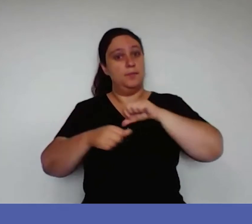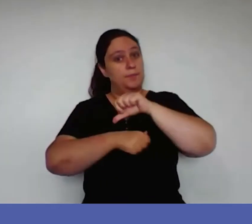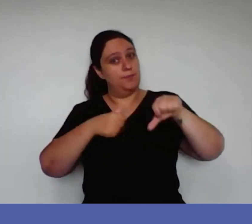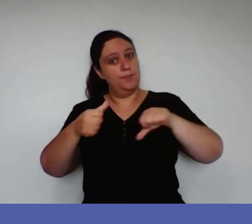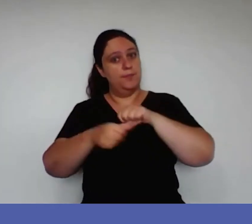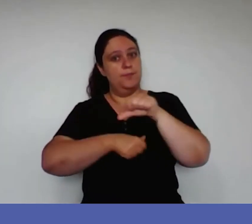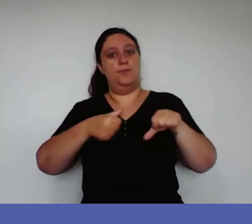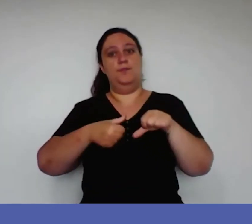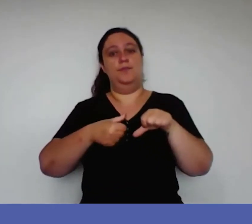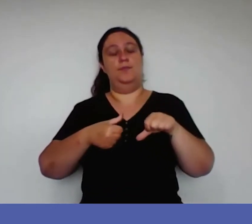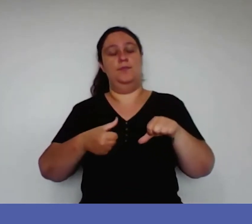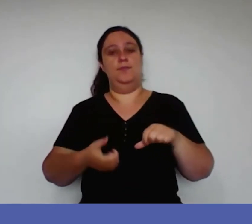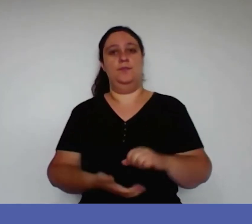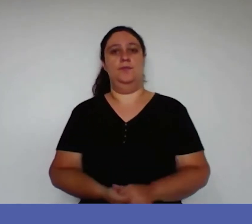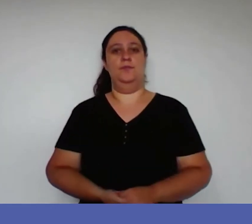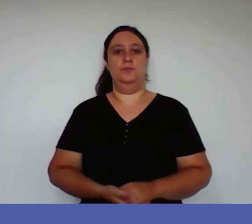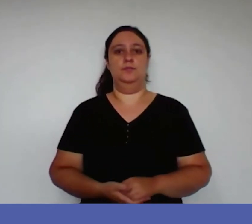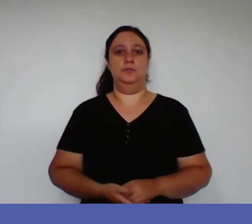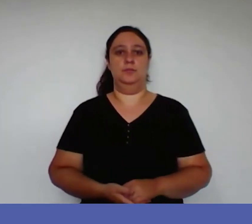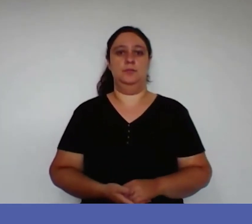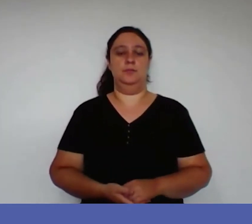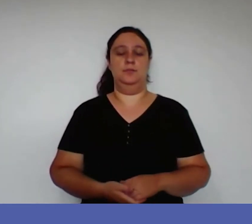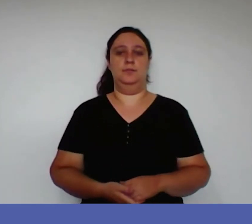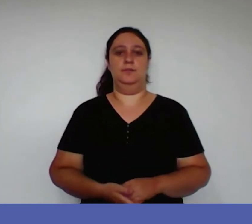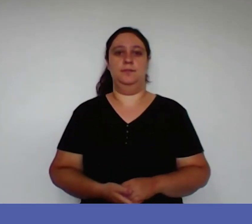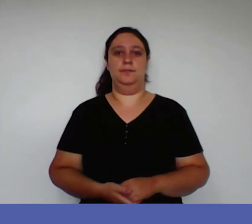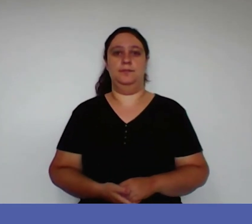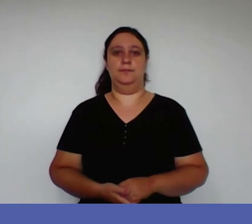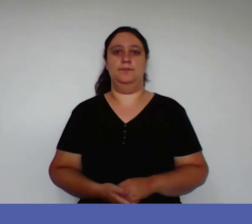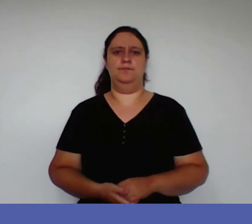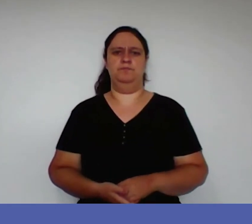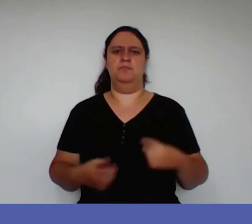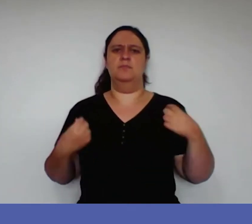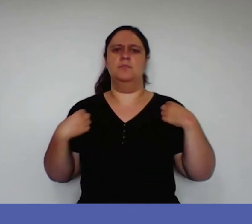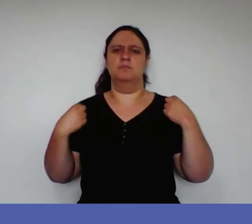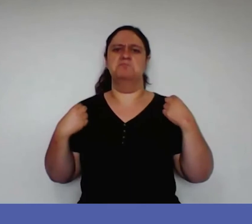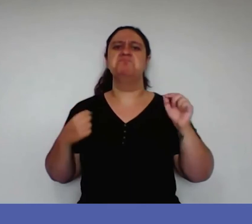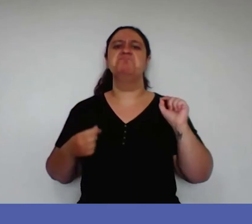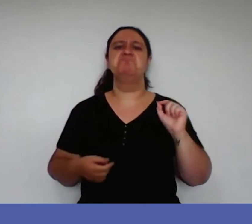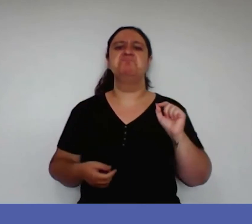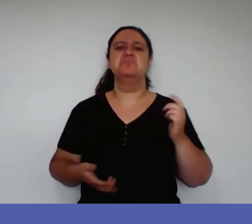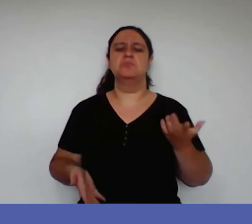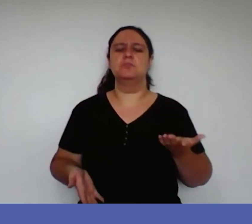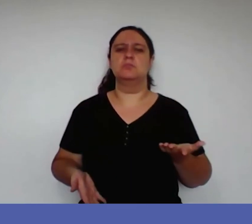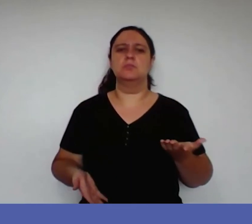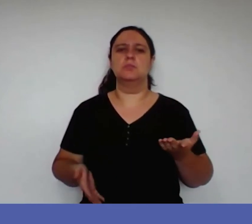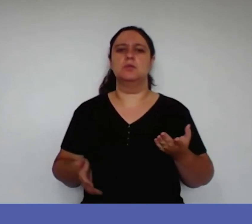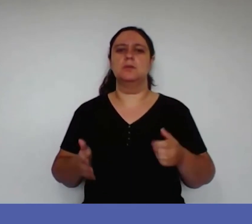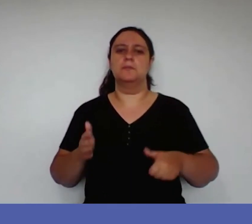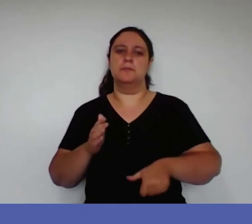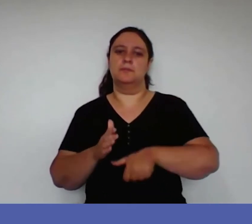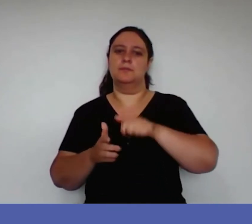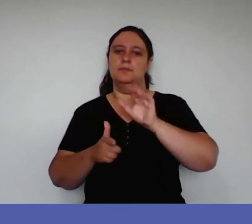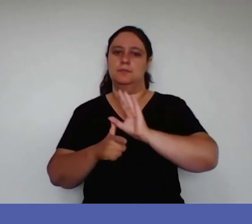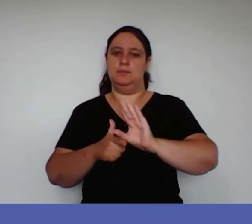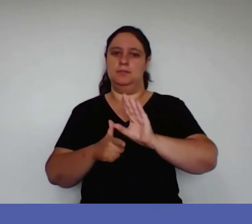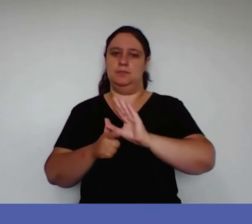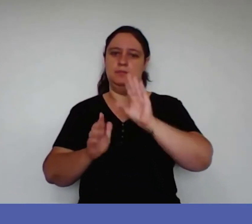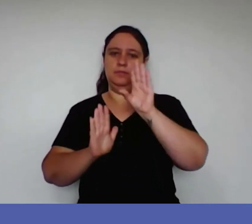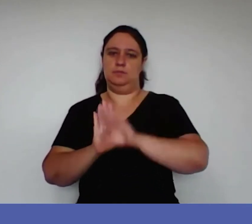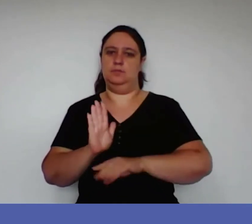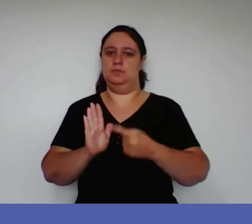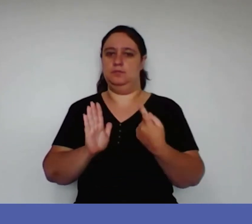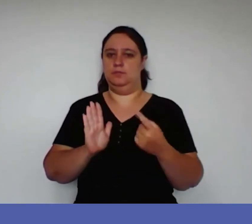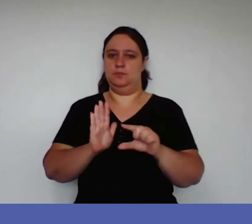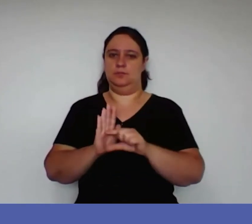a primeira veste precisa ser trocada. Que veste é essa? 1 Coríntios capítulo 1, versículo 30 diz o que